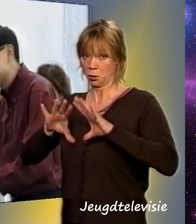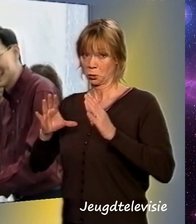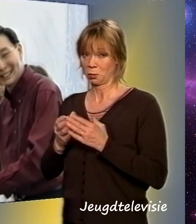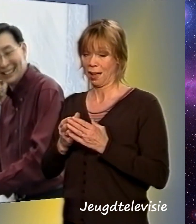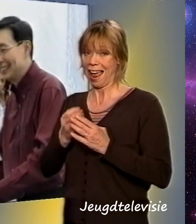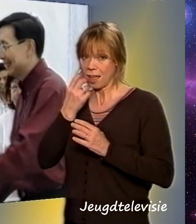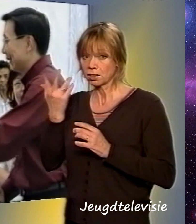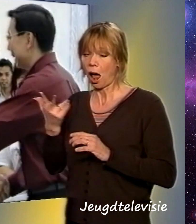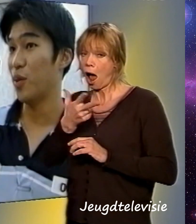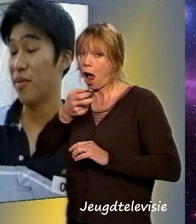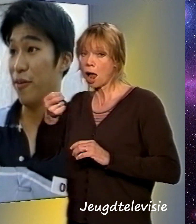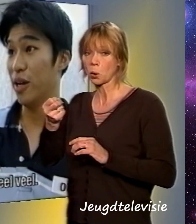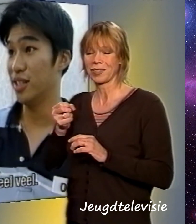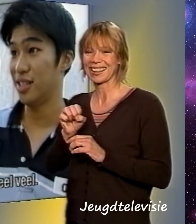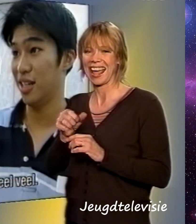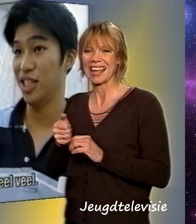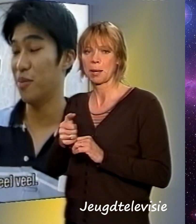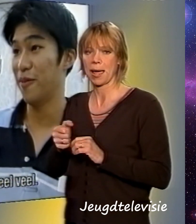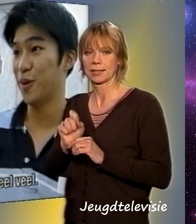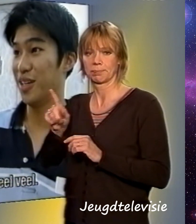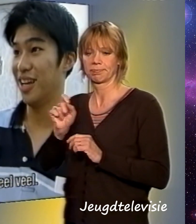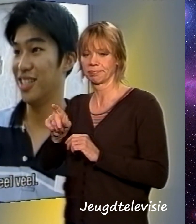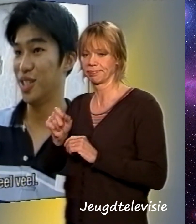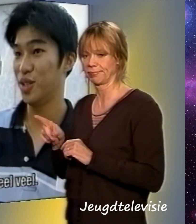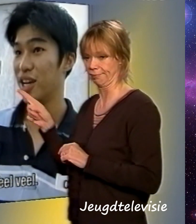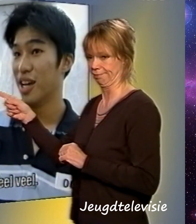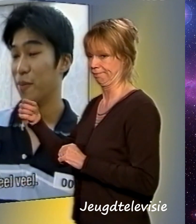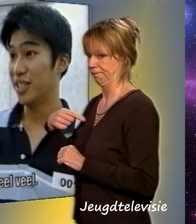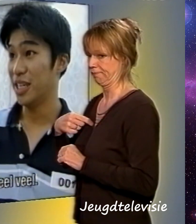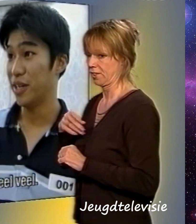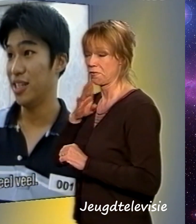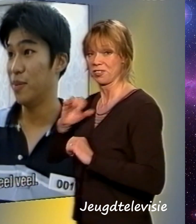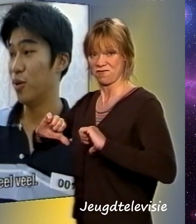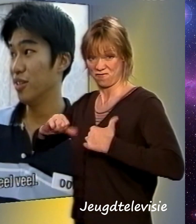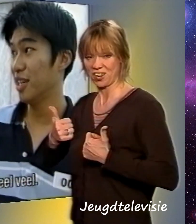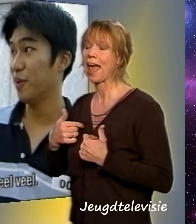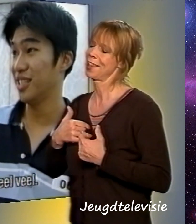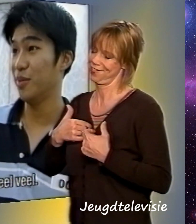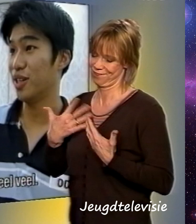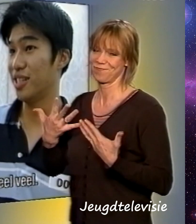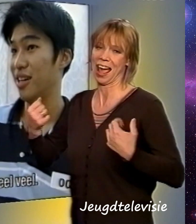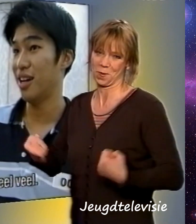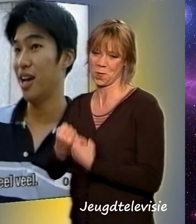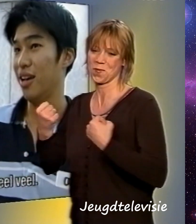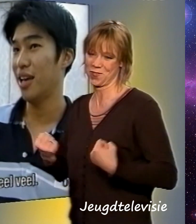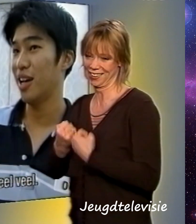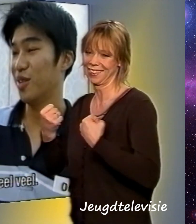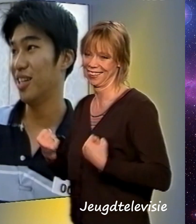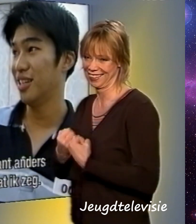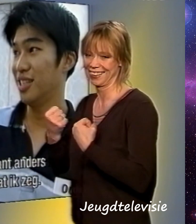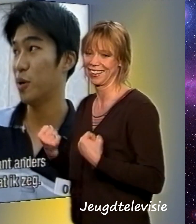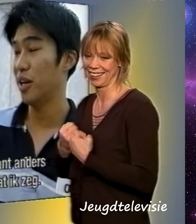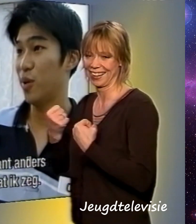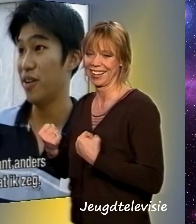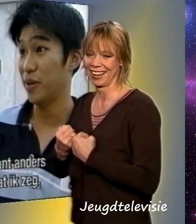dag ik ben een rijpe jou dus die zal dus dat je heb ik die het bijwonen kippetjes amy dansen en tot